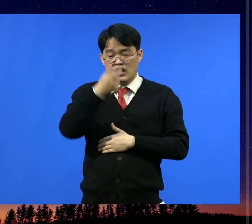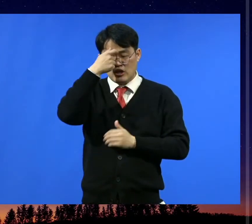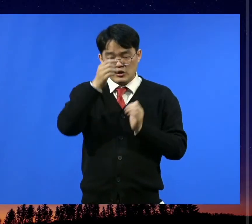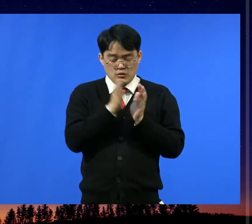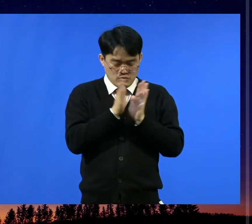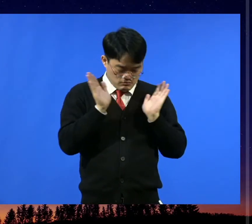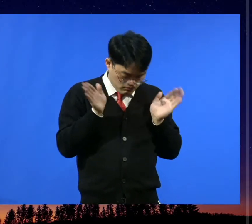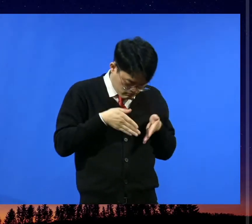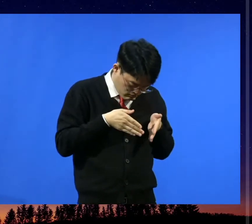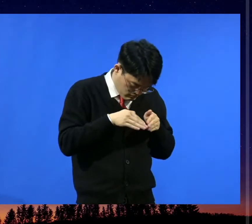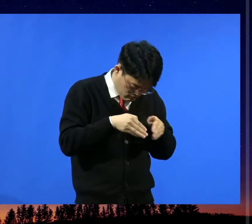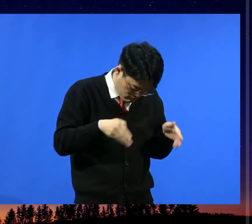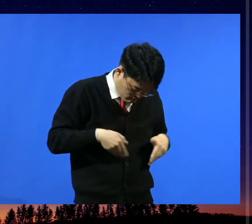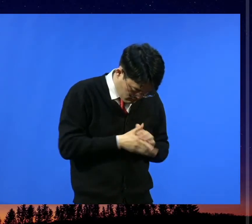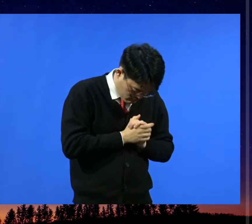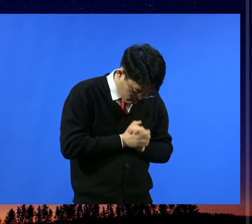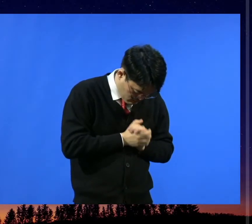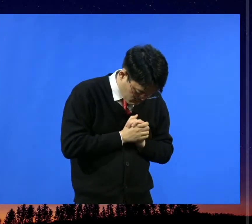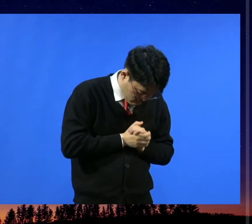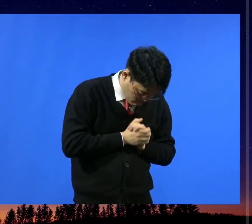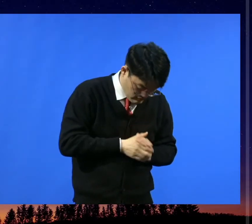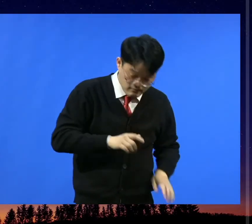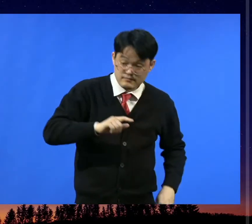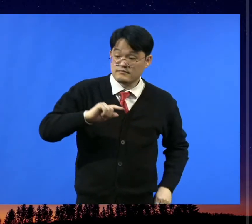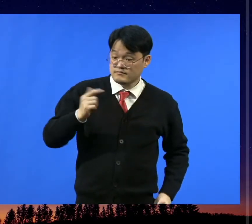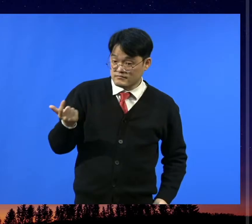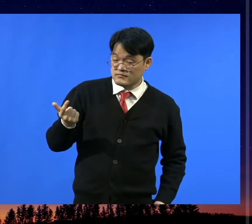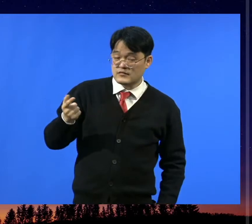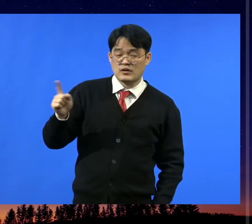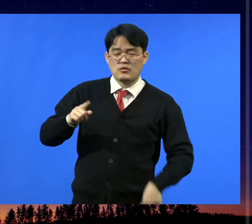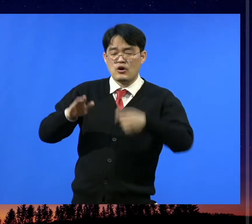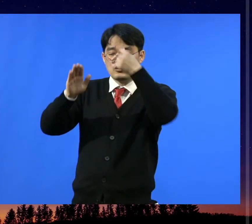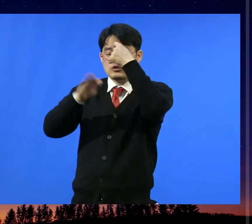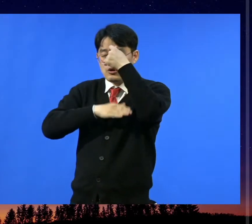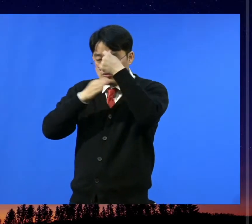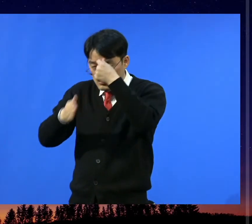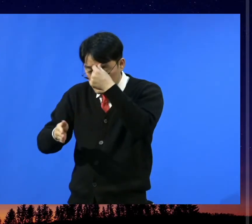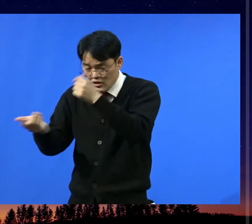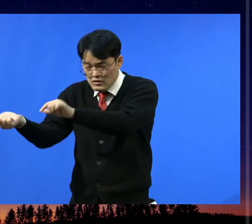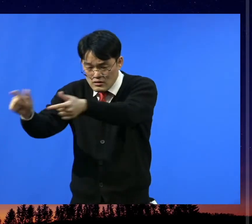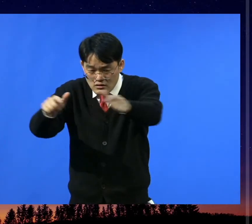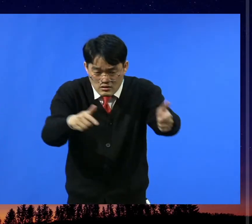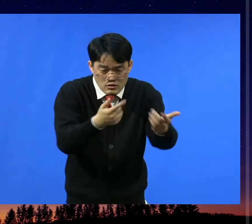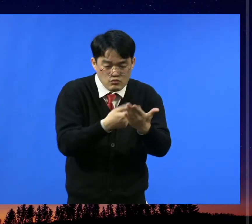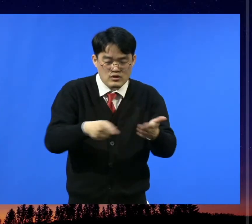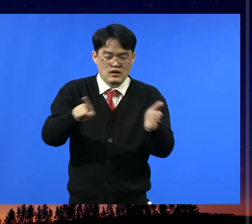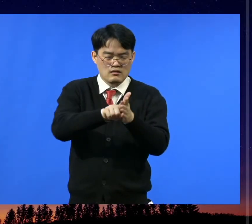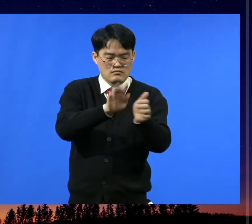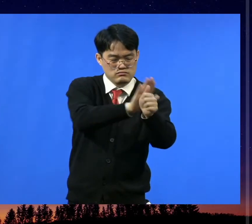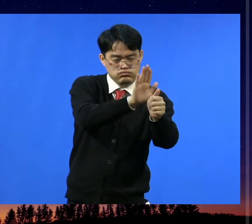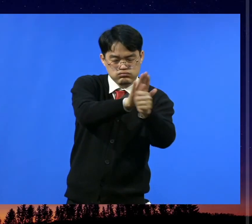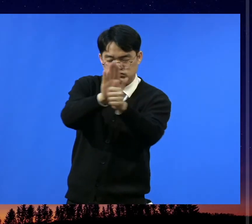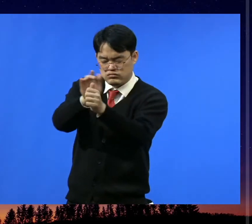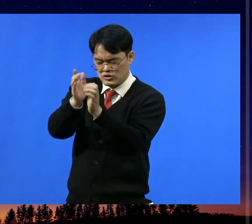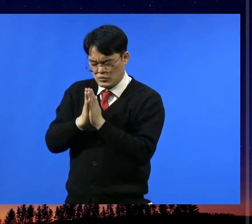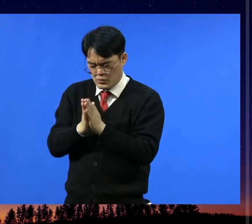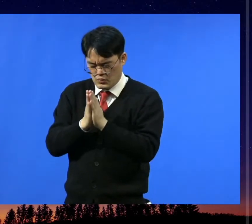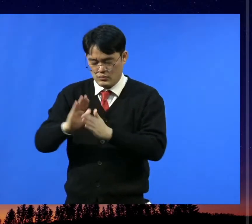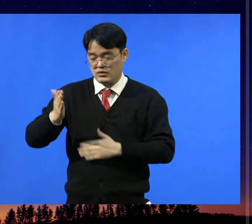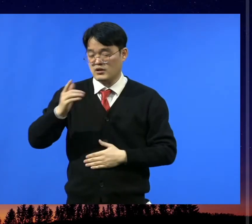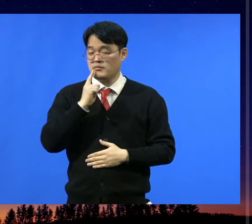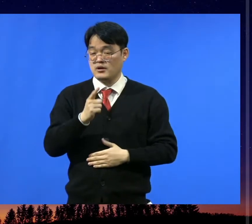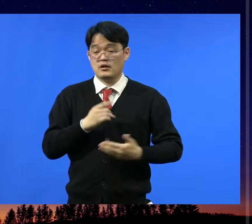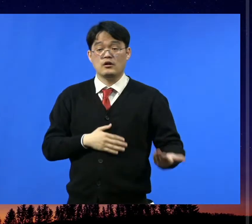넓어지게 되고 또 성도들을 위한 중보기도가 더 구체적으로 된다는 것이죠. 여러분, 성도들이 살아가는 세상이 어떤 곳입니까?